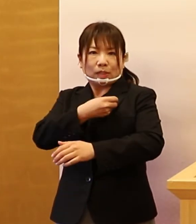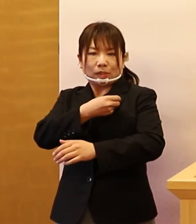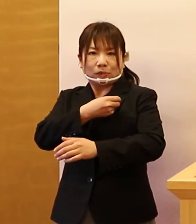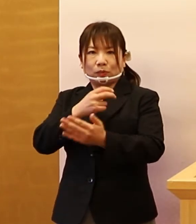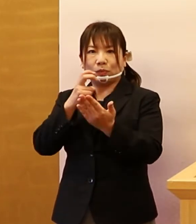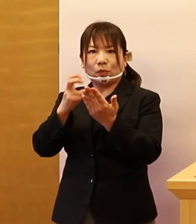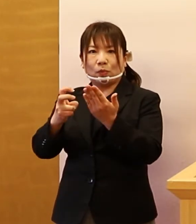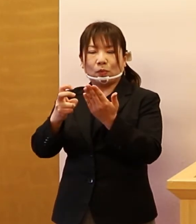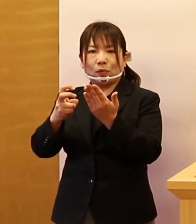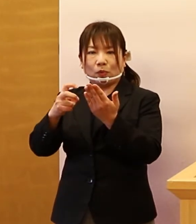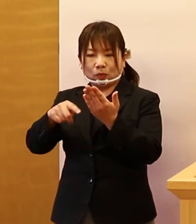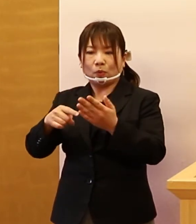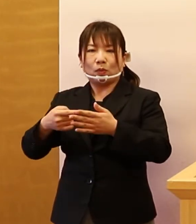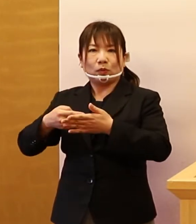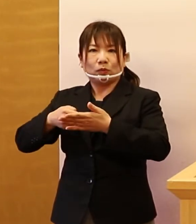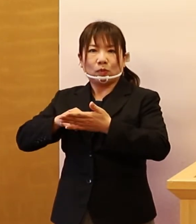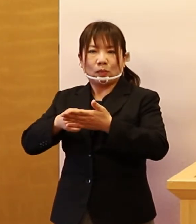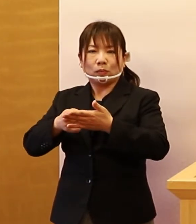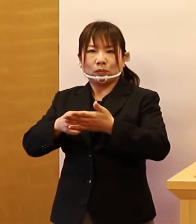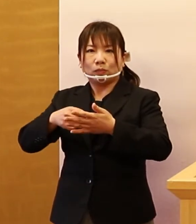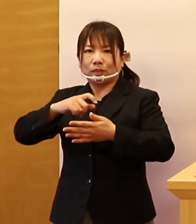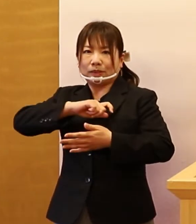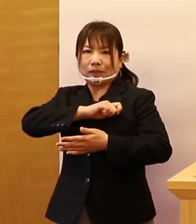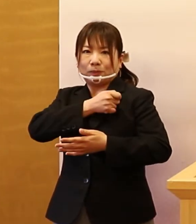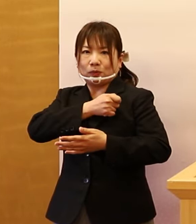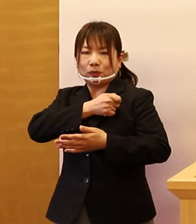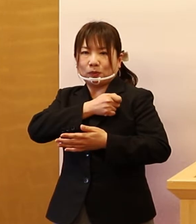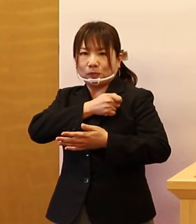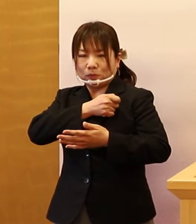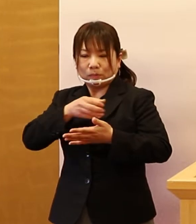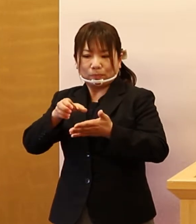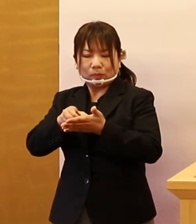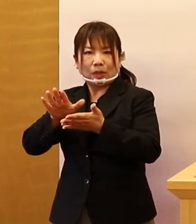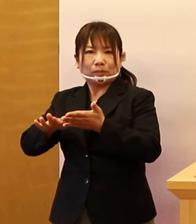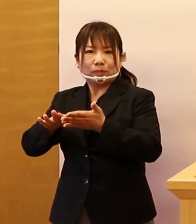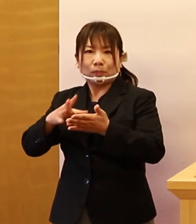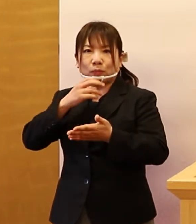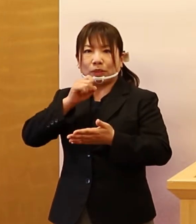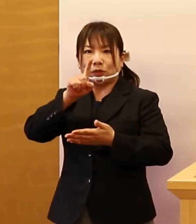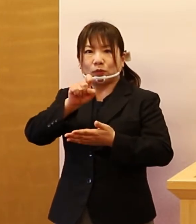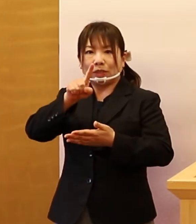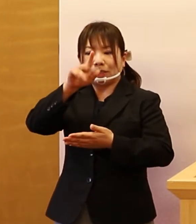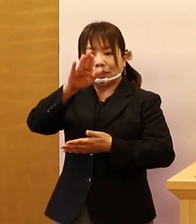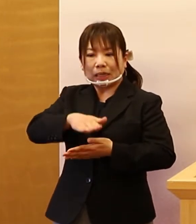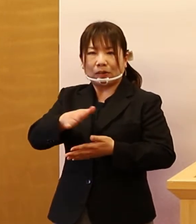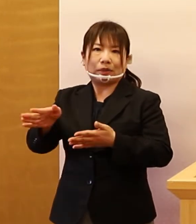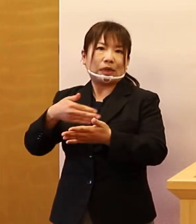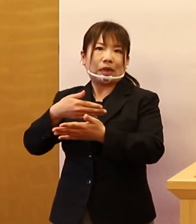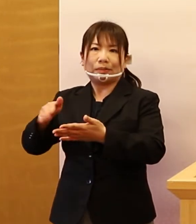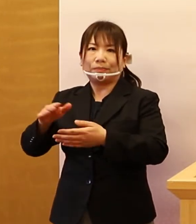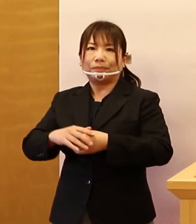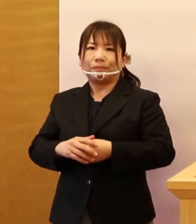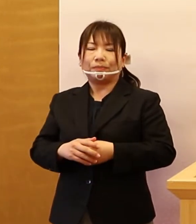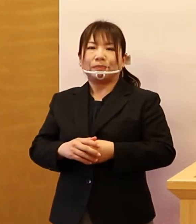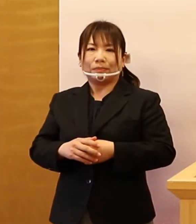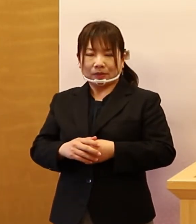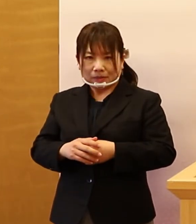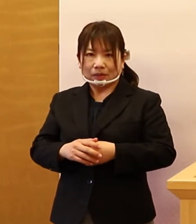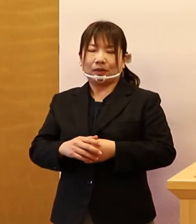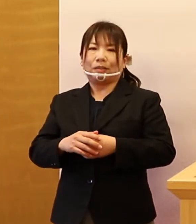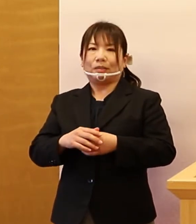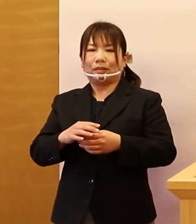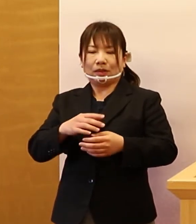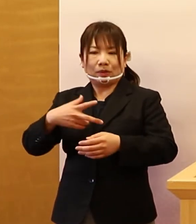とはなっておりませんが、感染症予防の効果と副反応のリスクの両方につい